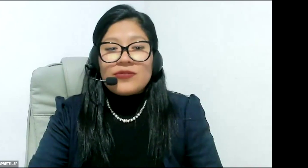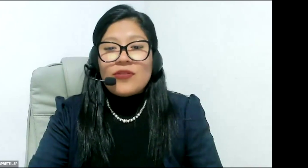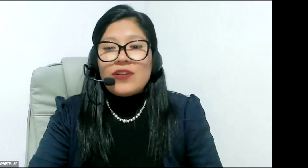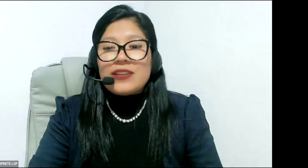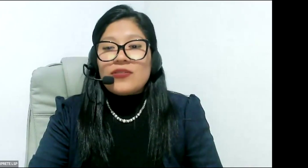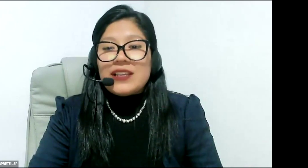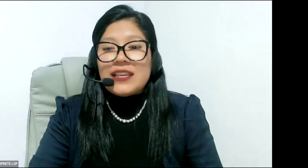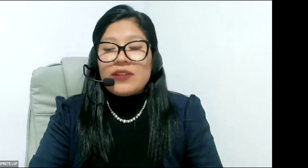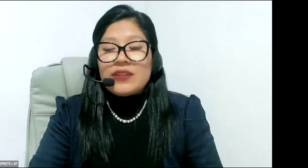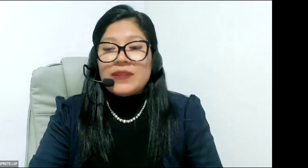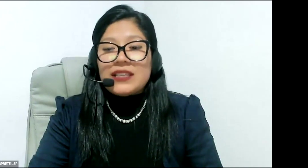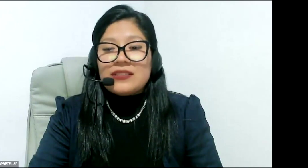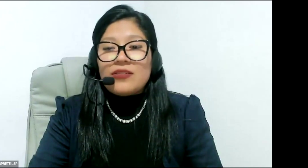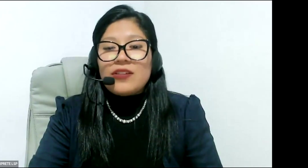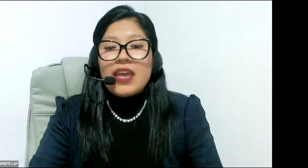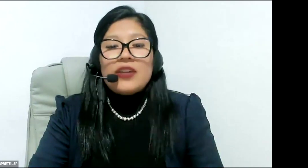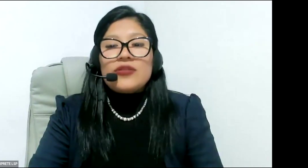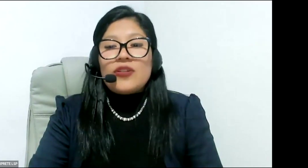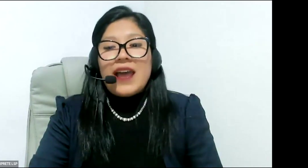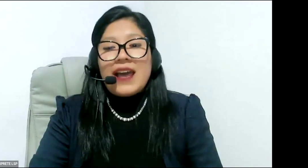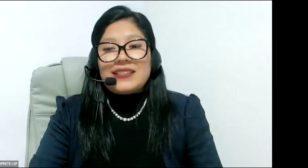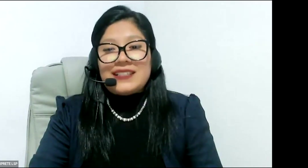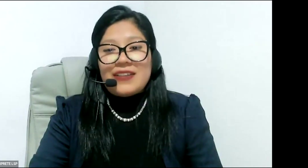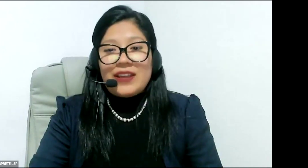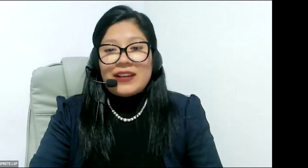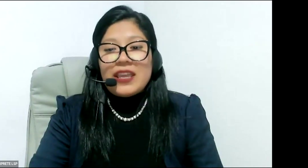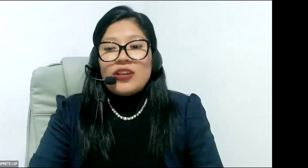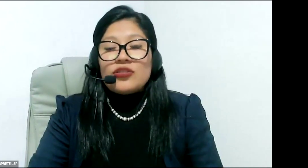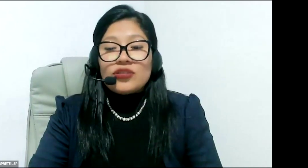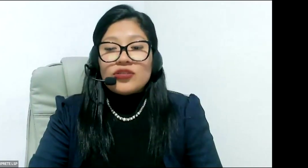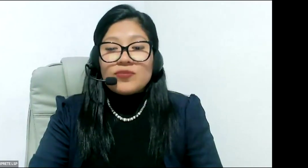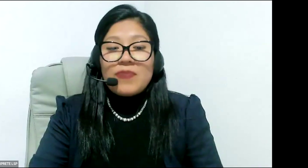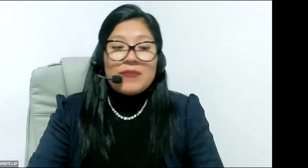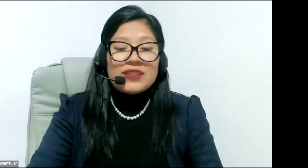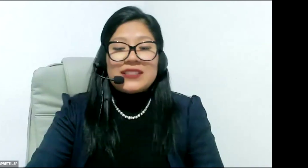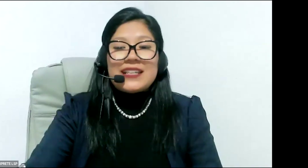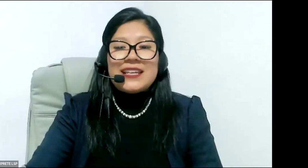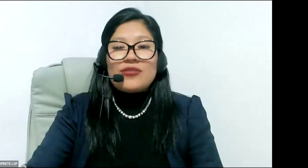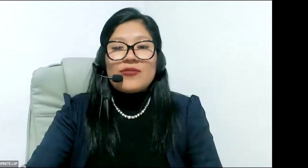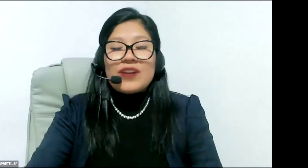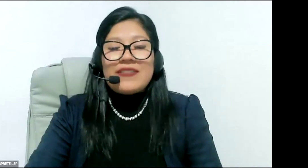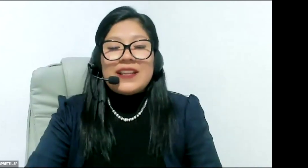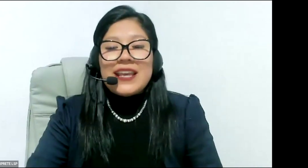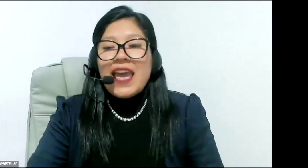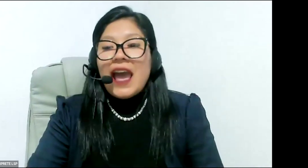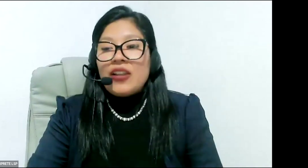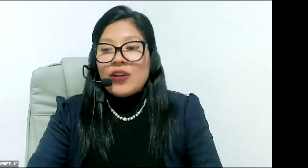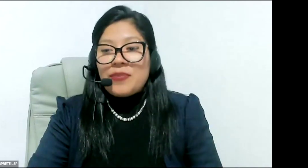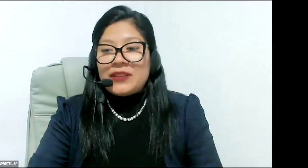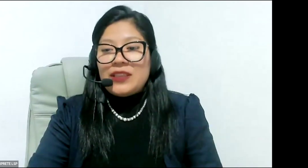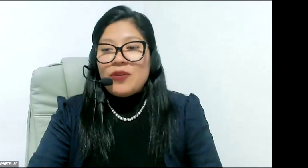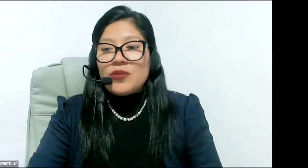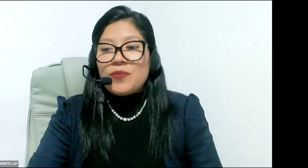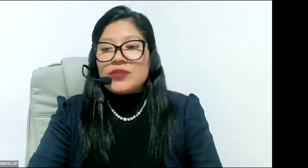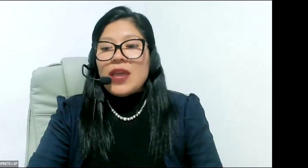si acaso no no le llegó la invitación nos la hace saber nosotros vamos a estar yendo con evely a